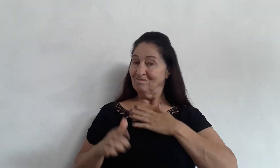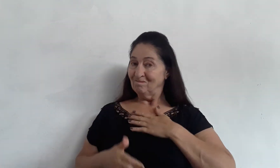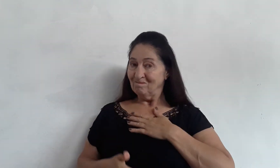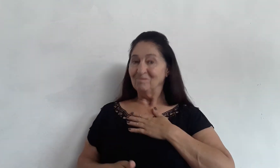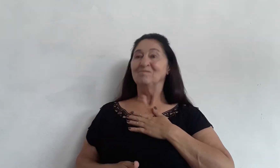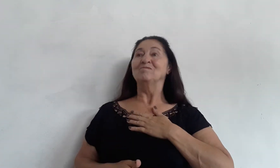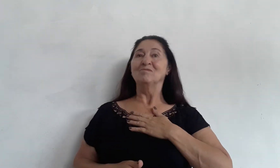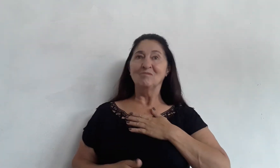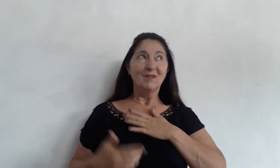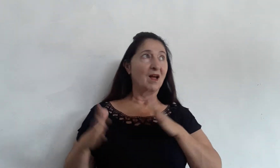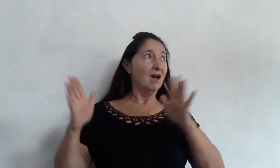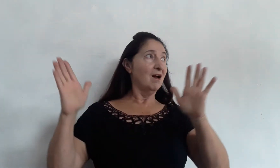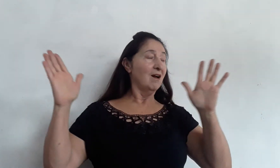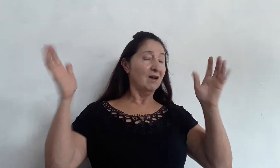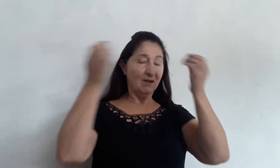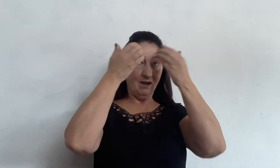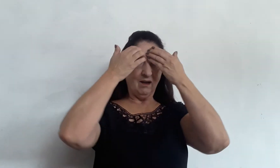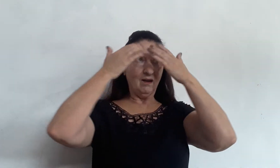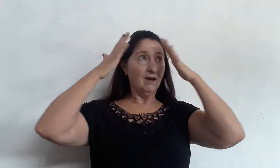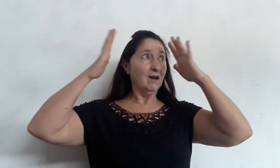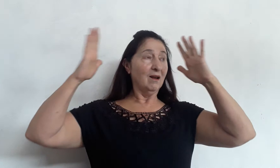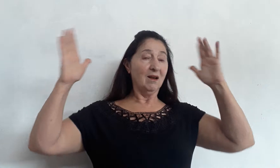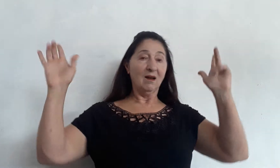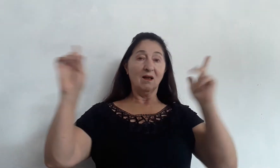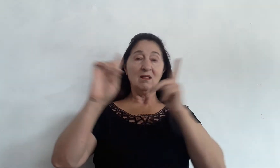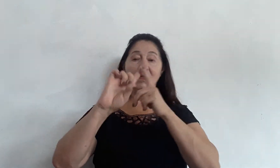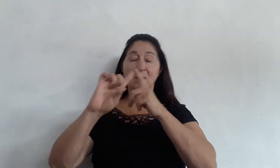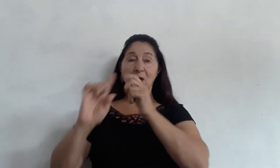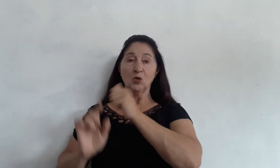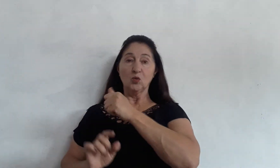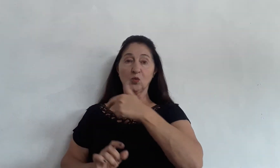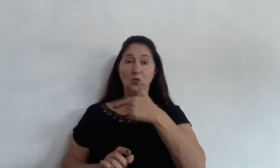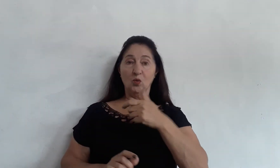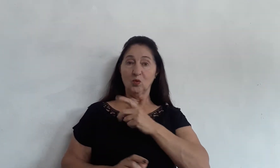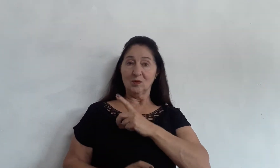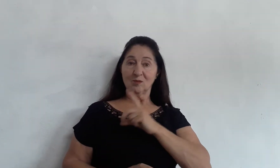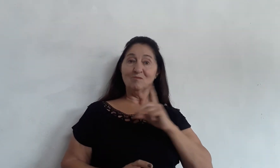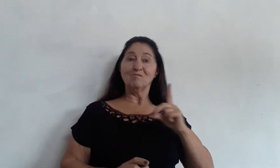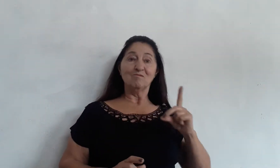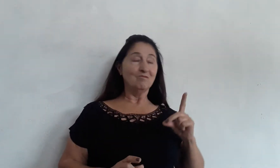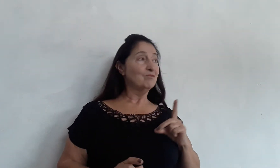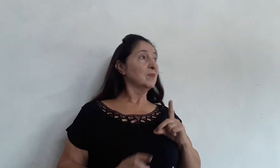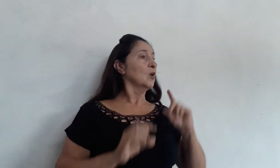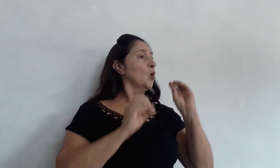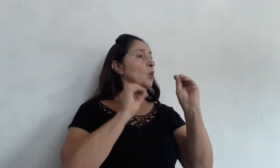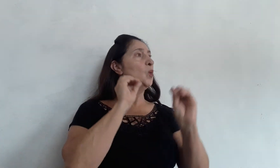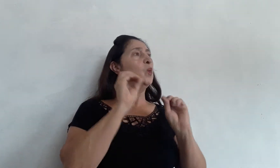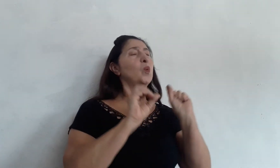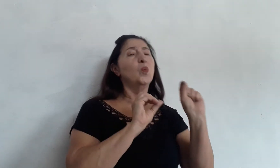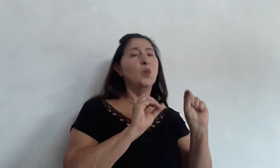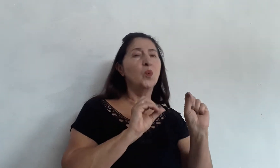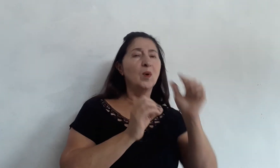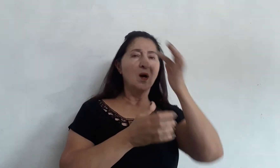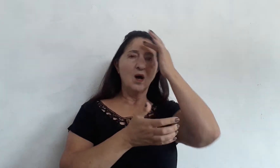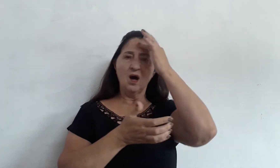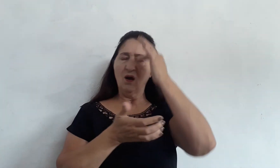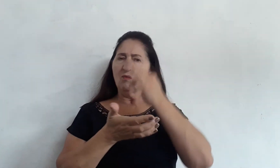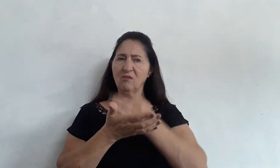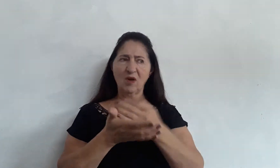dos discípulos e no coração de toda a igreja, a fé. Mas não é uma fé qualquer, é